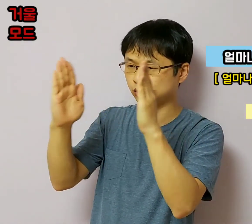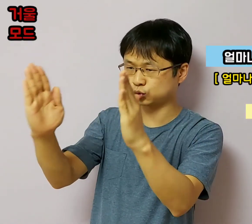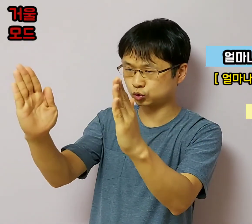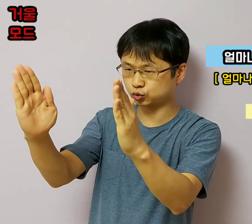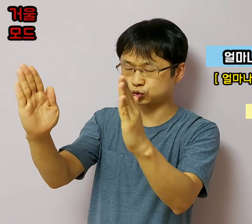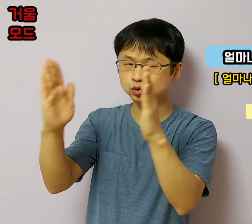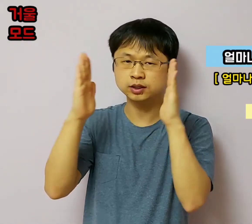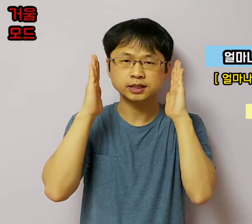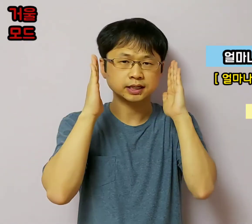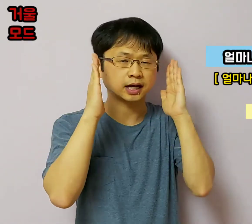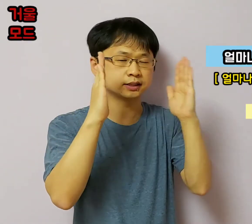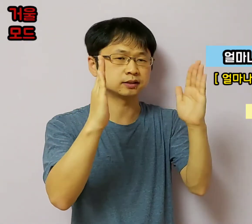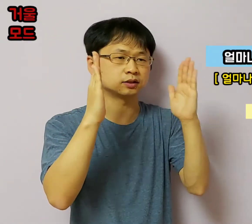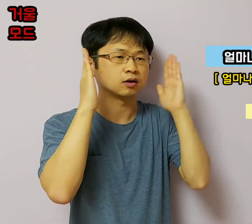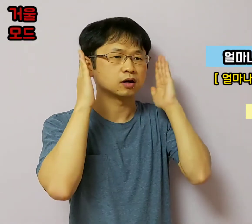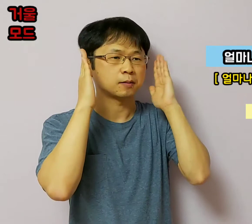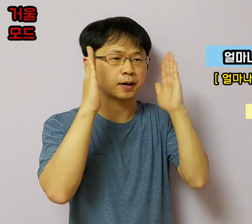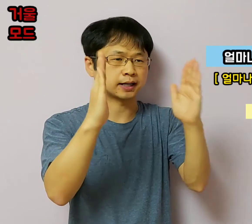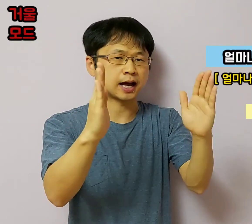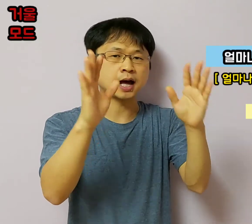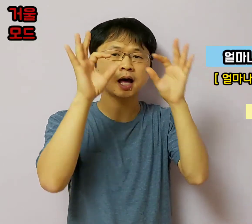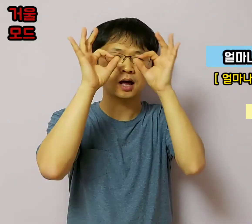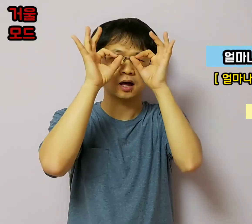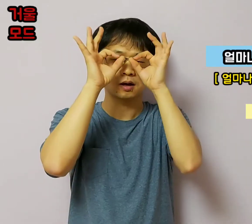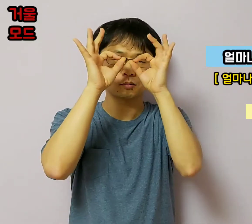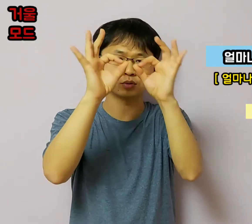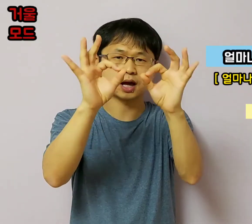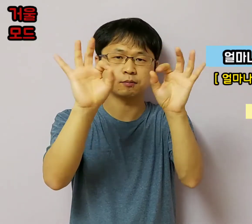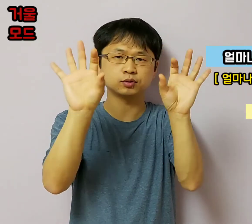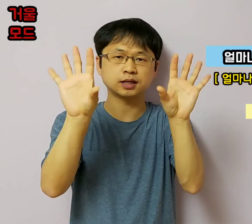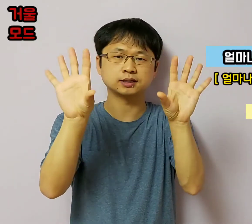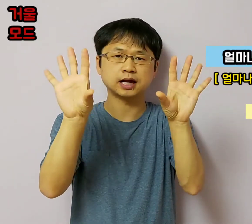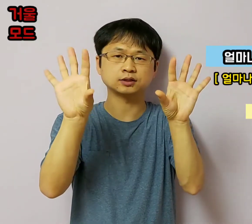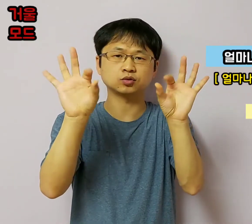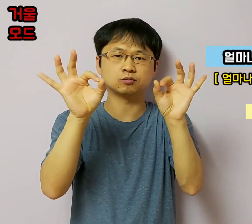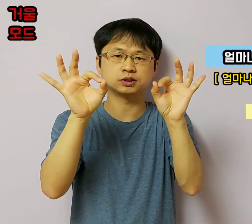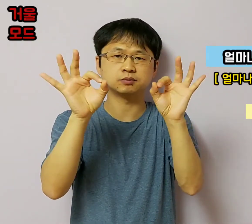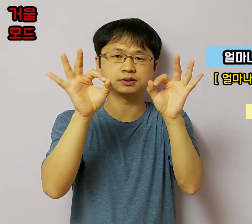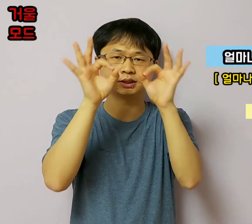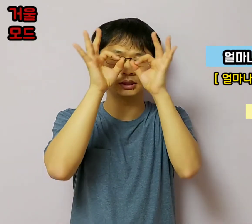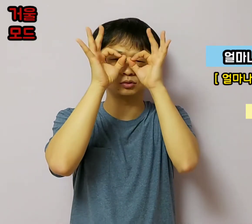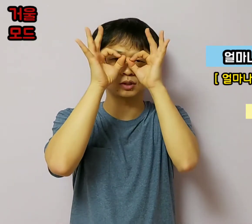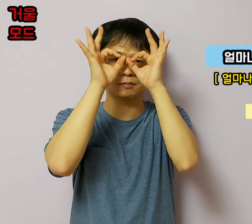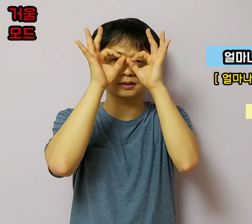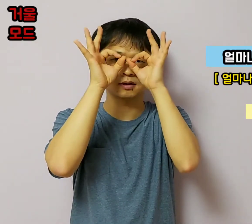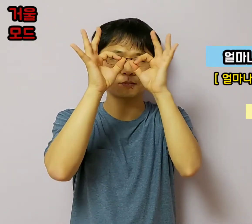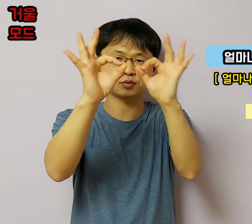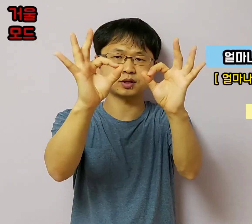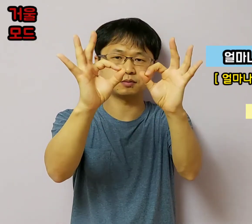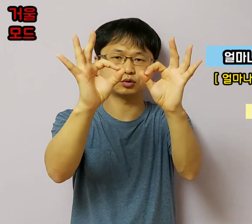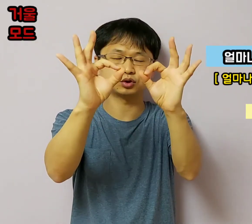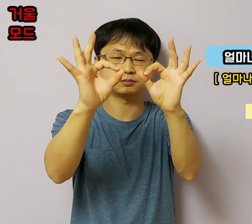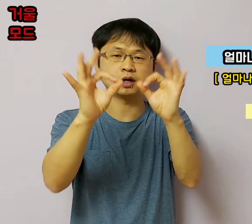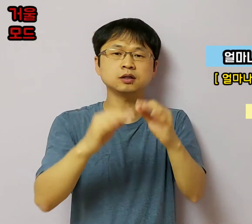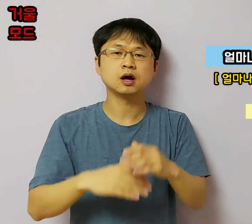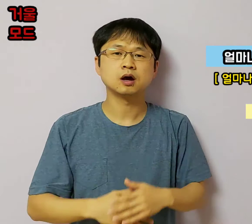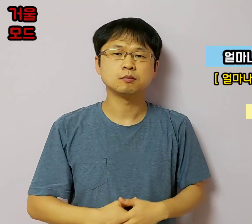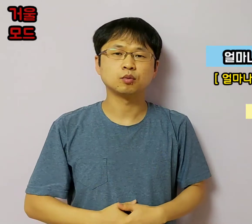이쪽으로 쭉 향하는 거죠. 바라보다, 보다는 양손 엄지검지 눈앞에서 앞으로 내밀어 주시면